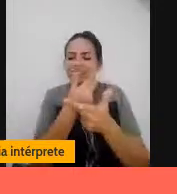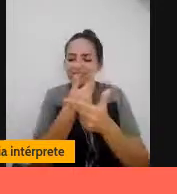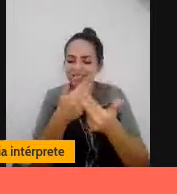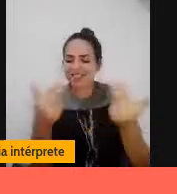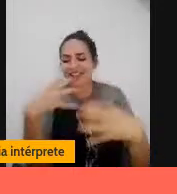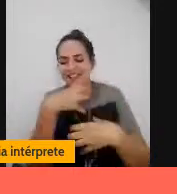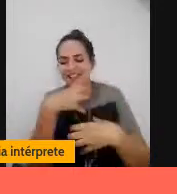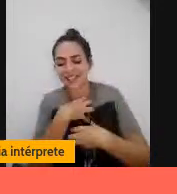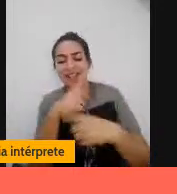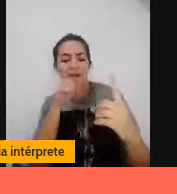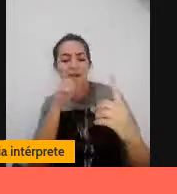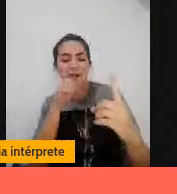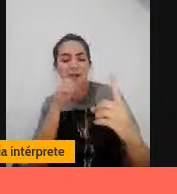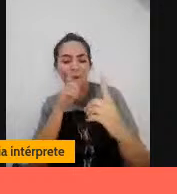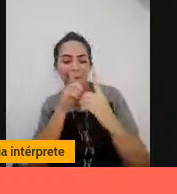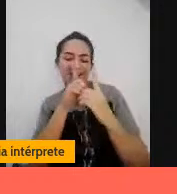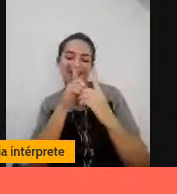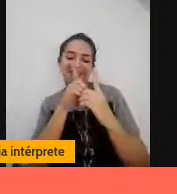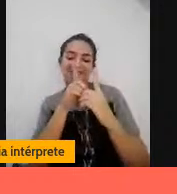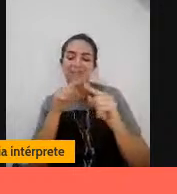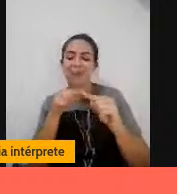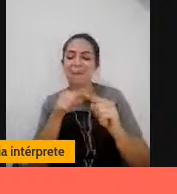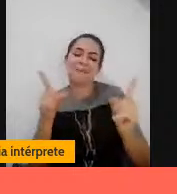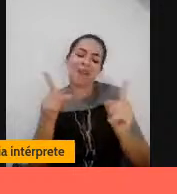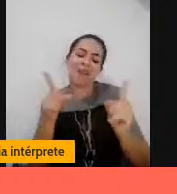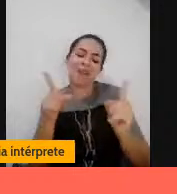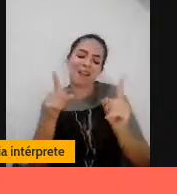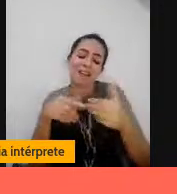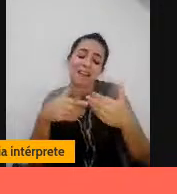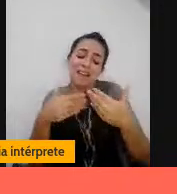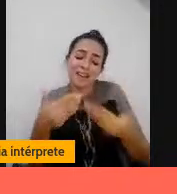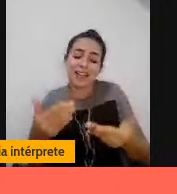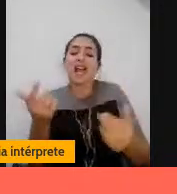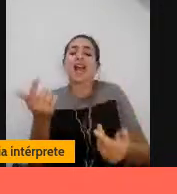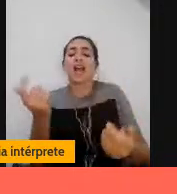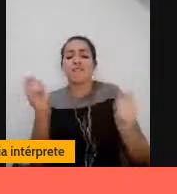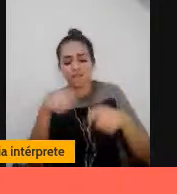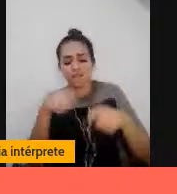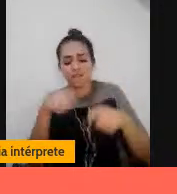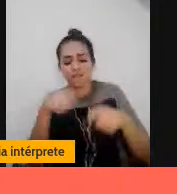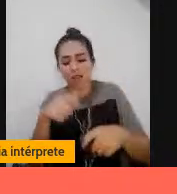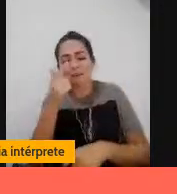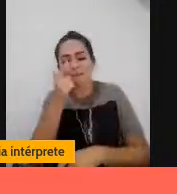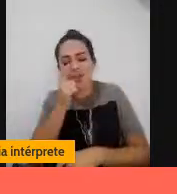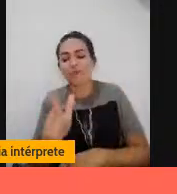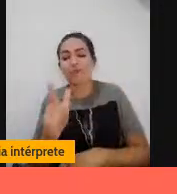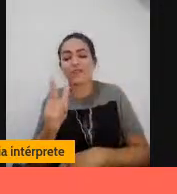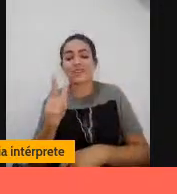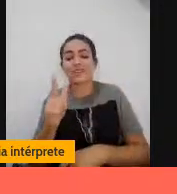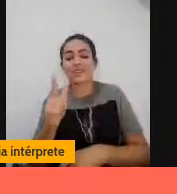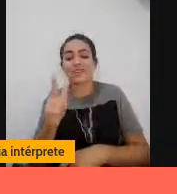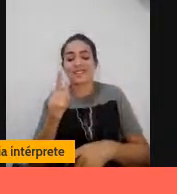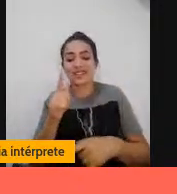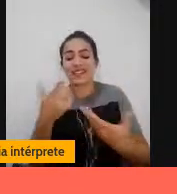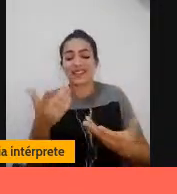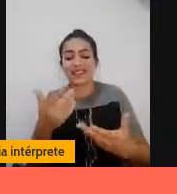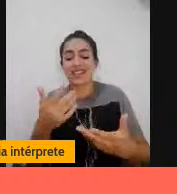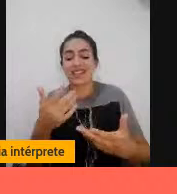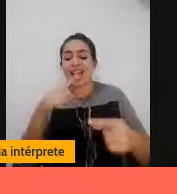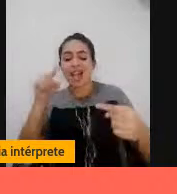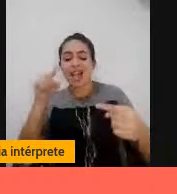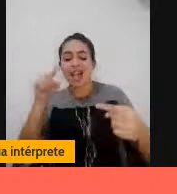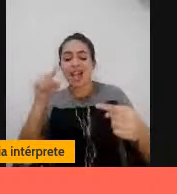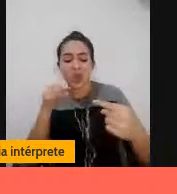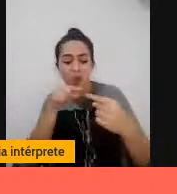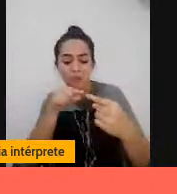próximo mesmo, né? Mas, mesmo assim, a gente conseguiu essa missão, né, da Mostra CR, a gente